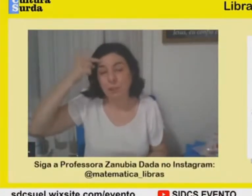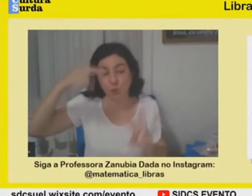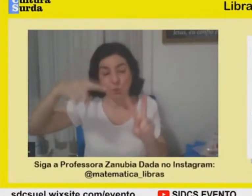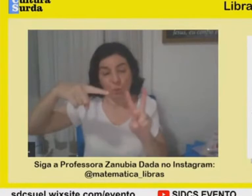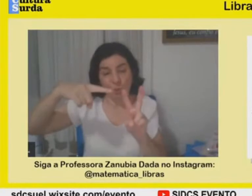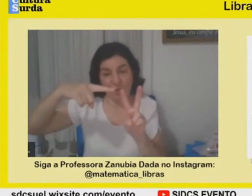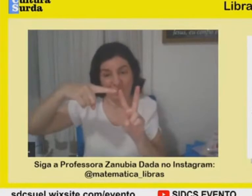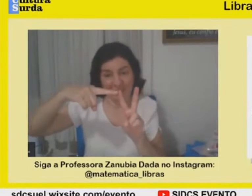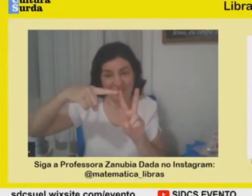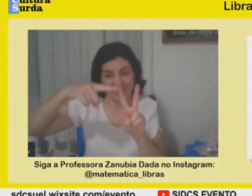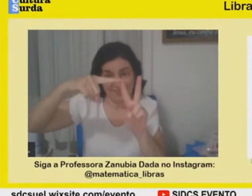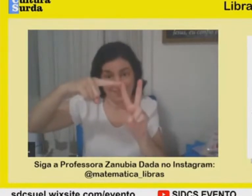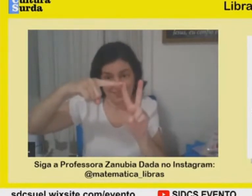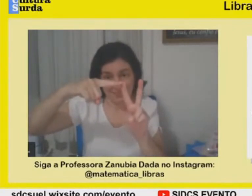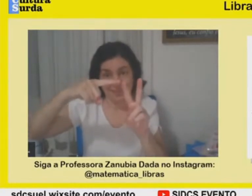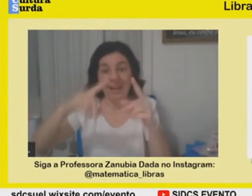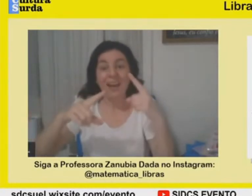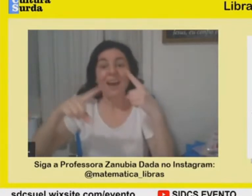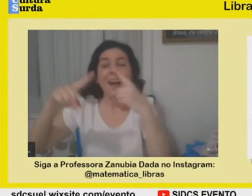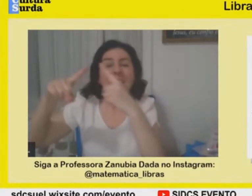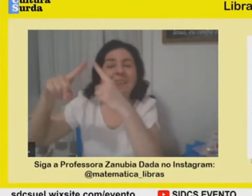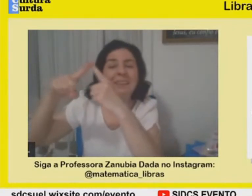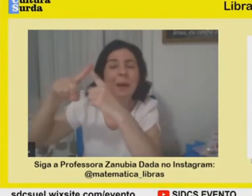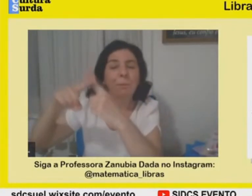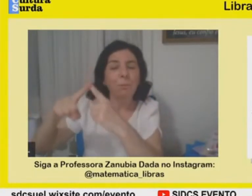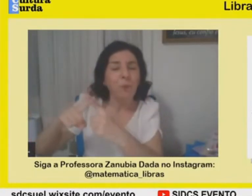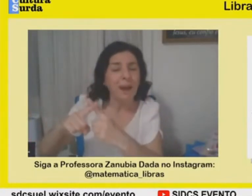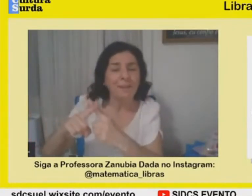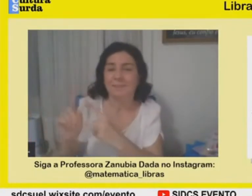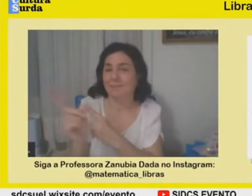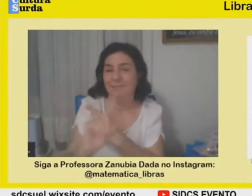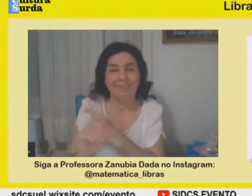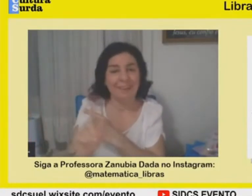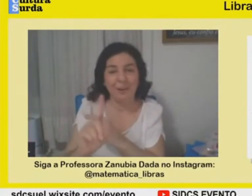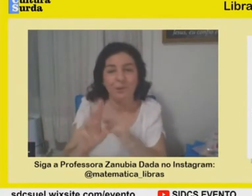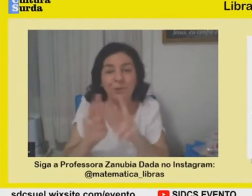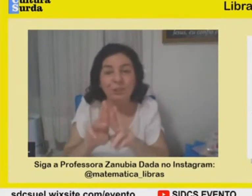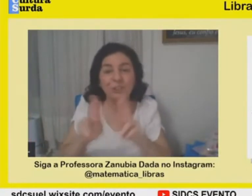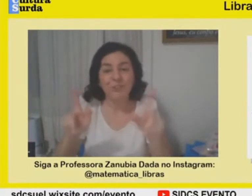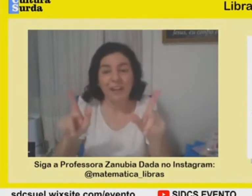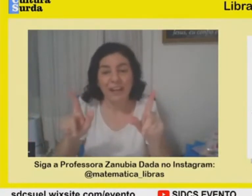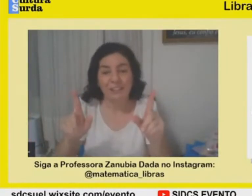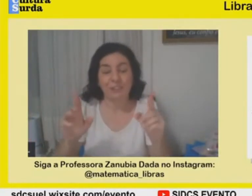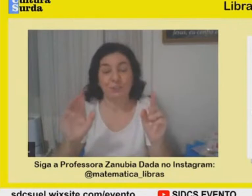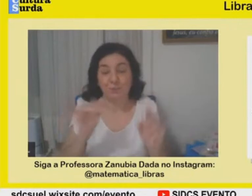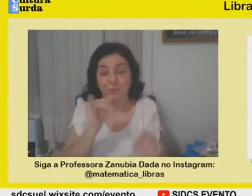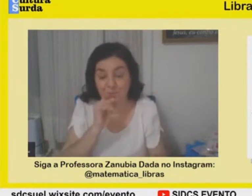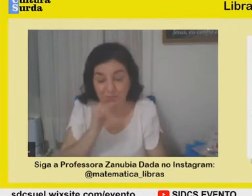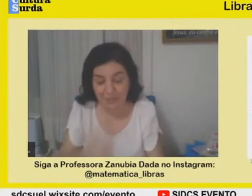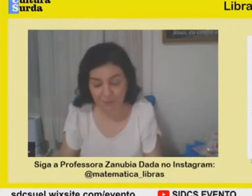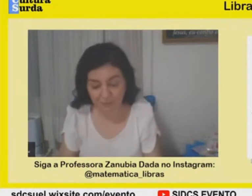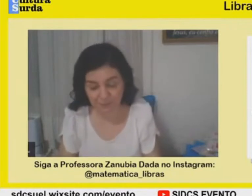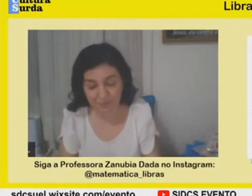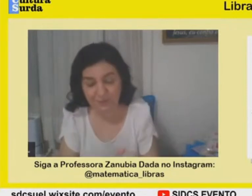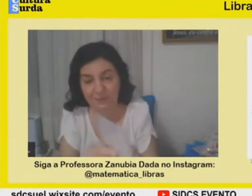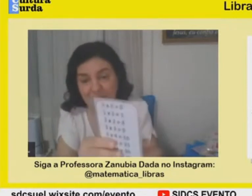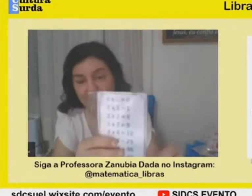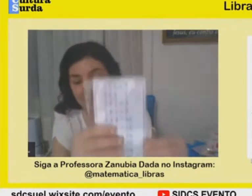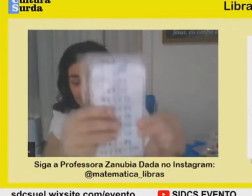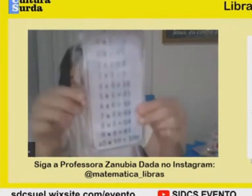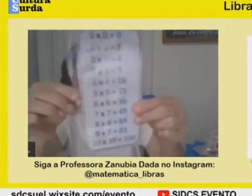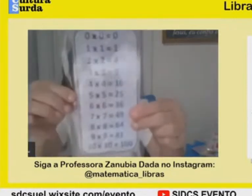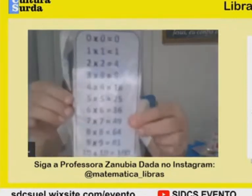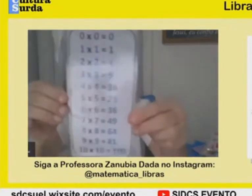por exemplo, sobre a raiz quadrada e tabuada, são